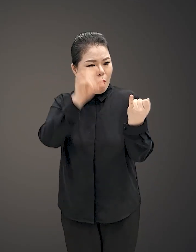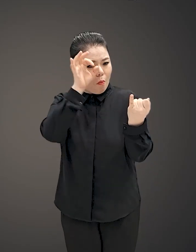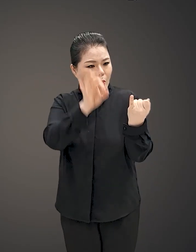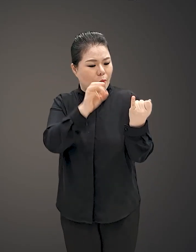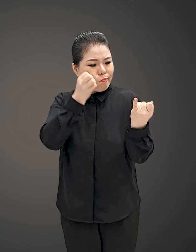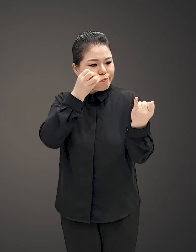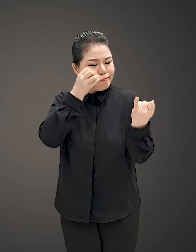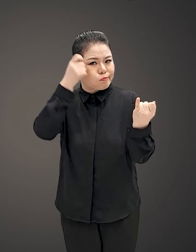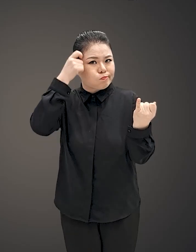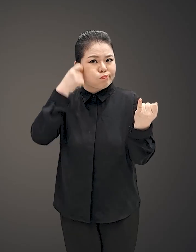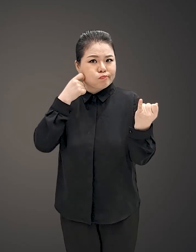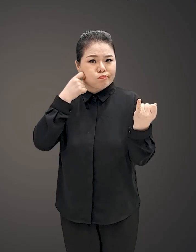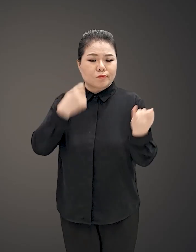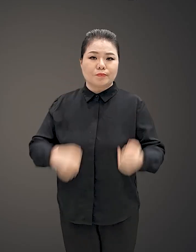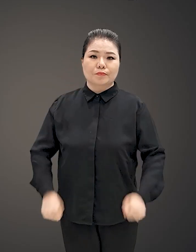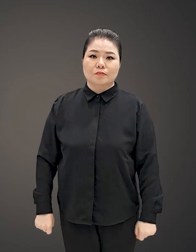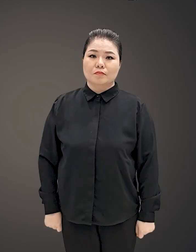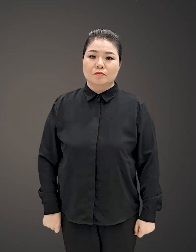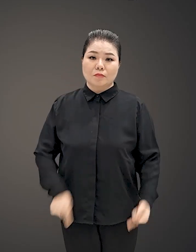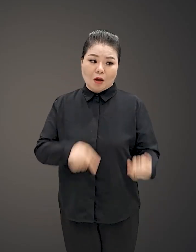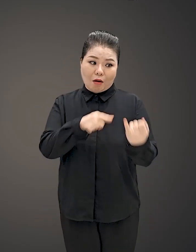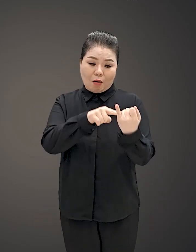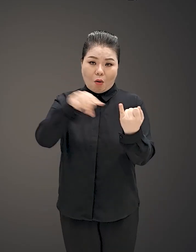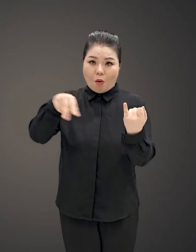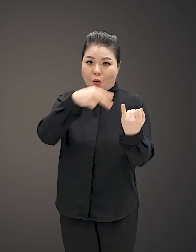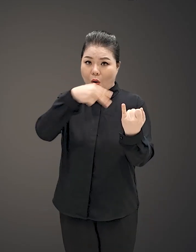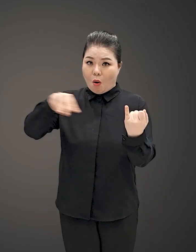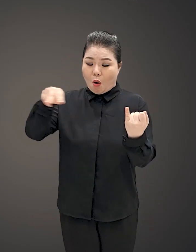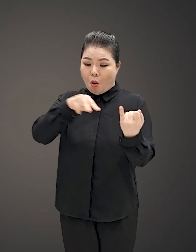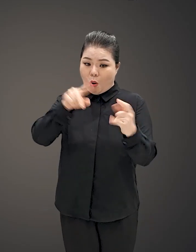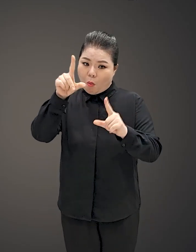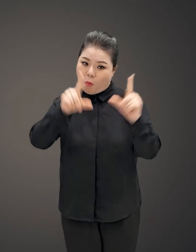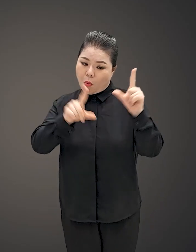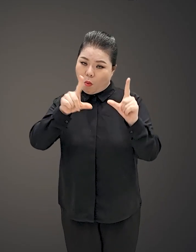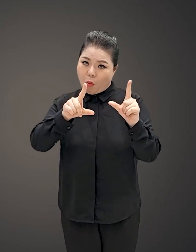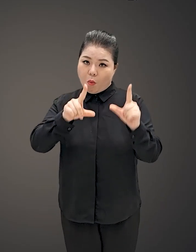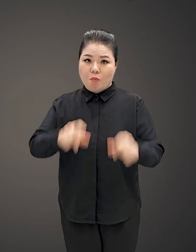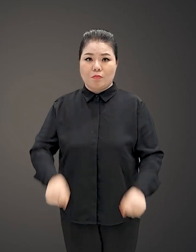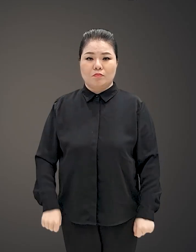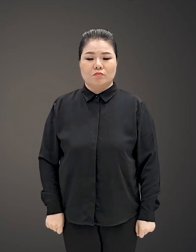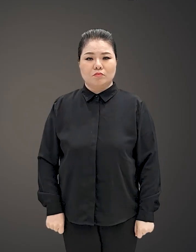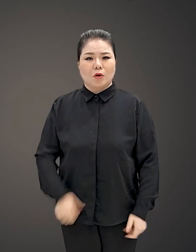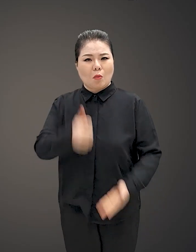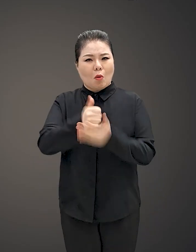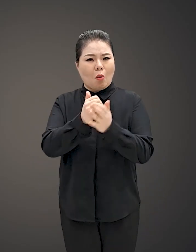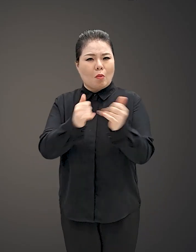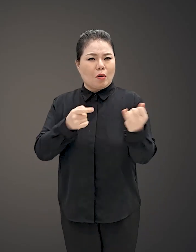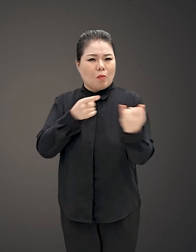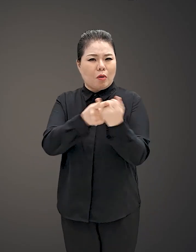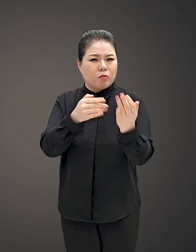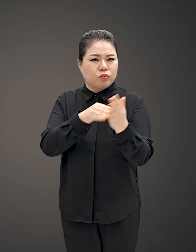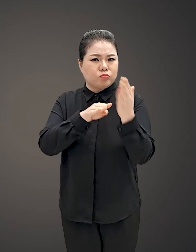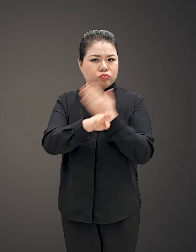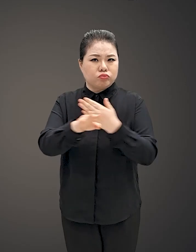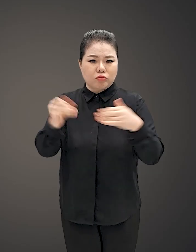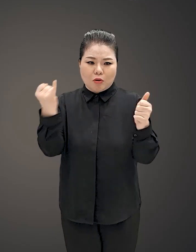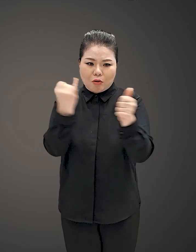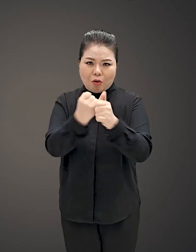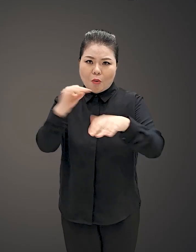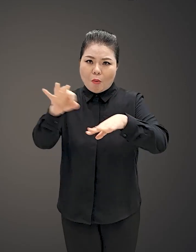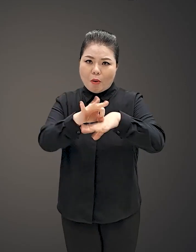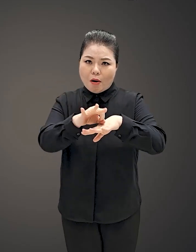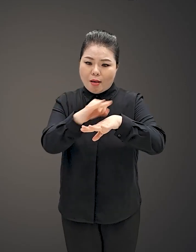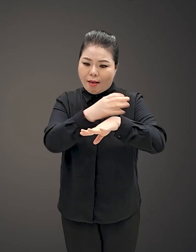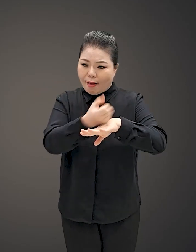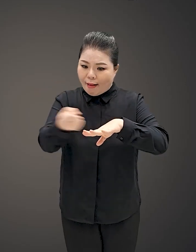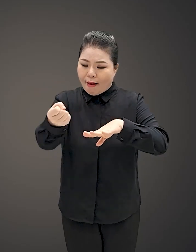시신을 보고 이상한 느낌을 받는다. 시신에 왈츠를 추는 듯한 포즈. 범인은 왜 오직 피해자의 결혼 반지만 들고